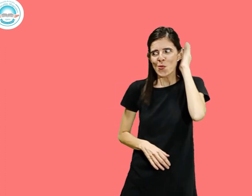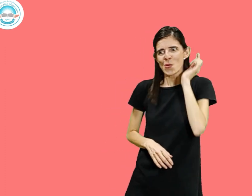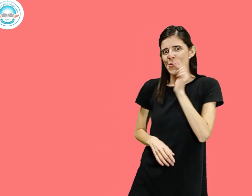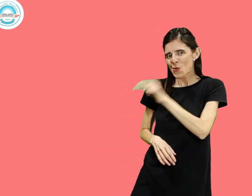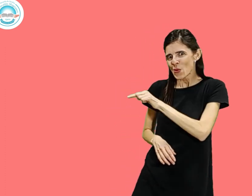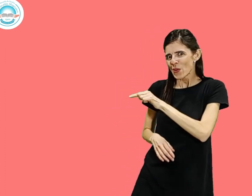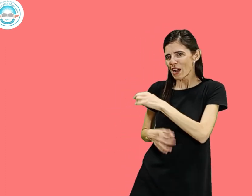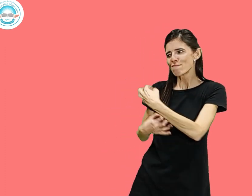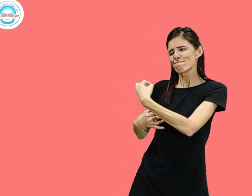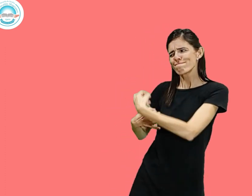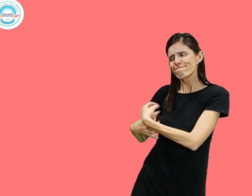no